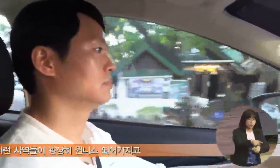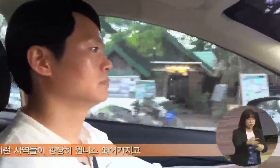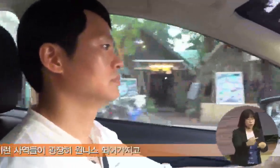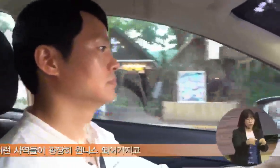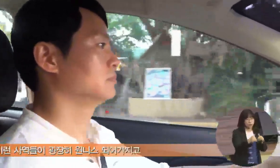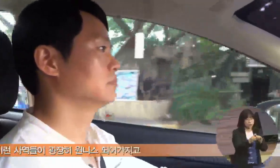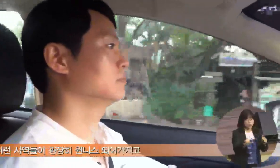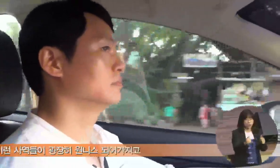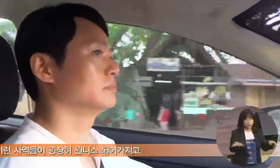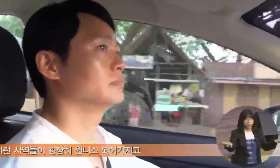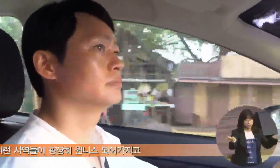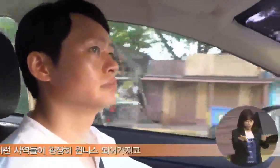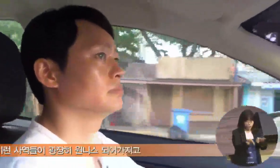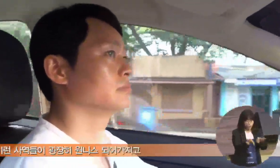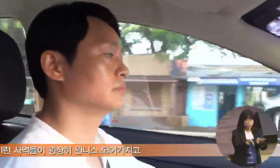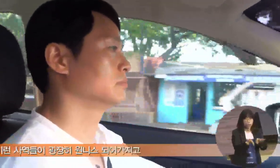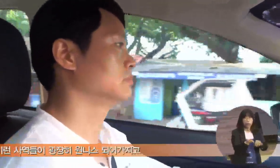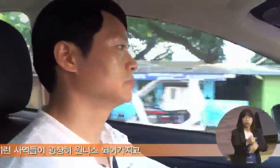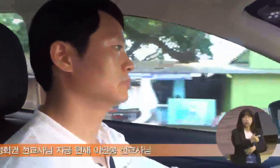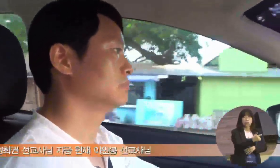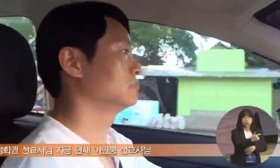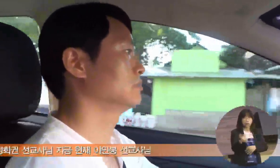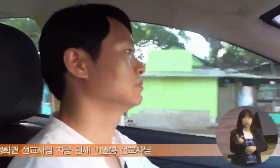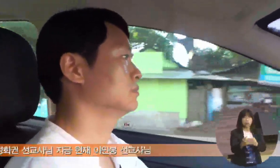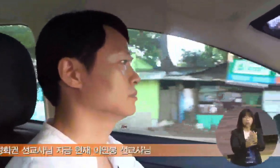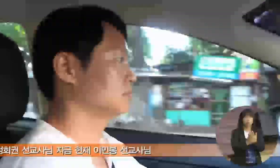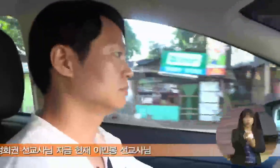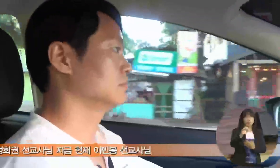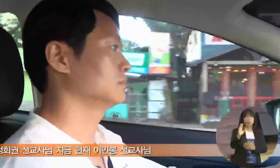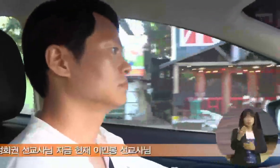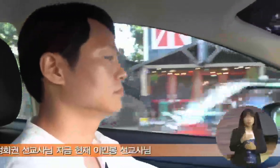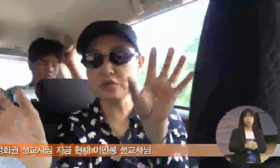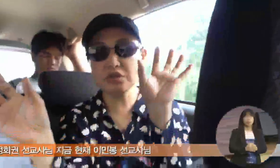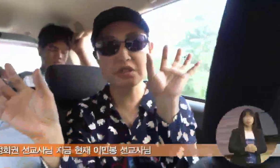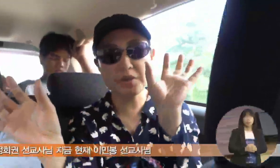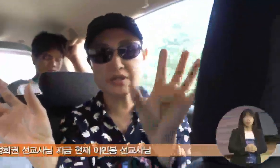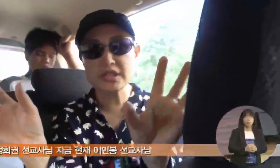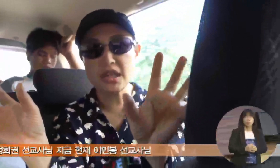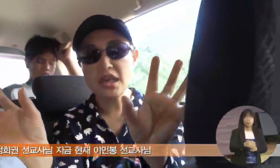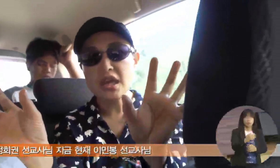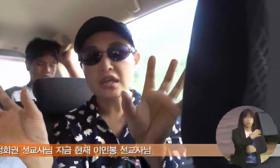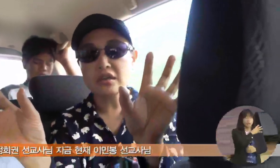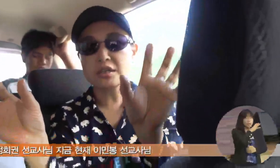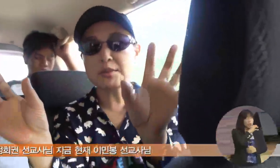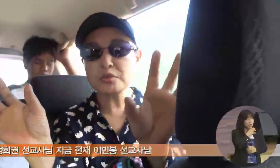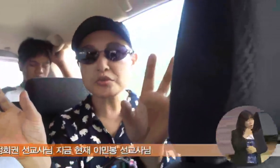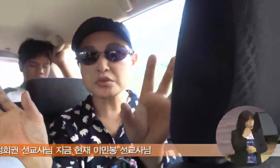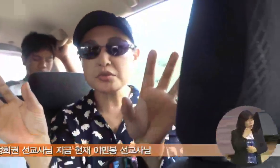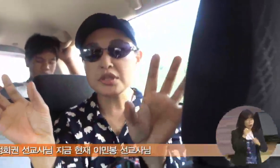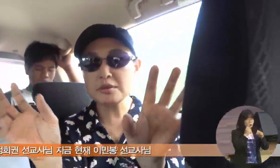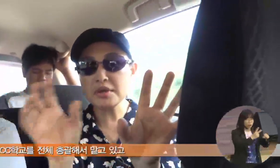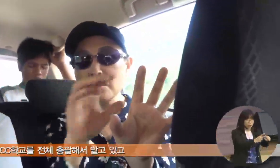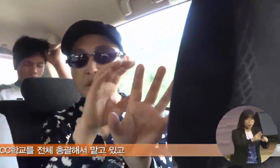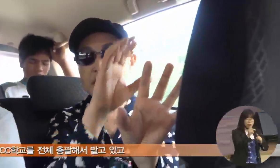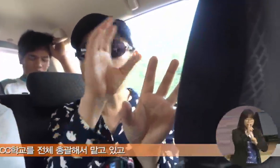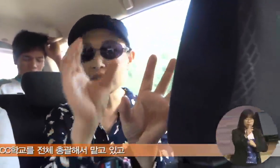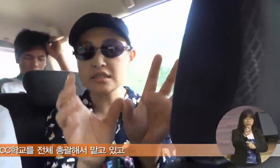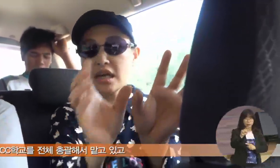사역들이 굉장히 이제 원리스 돼가지고 하나를, 그러니까 정혜건 선교사님 그리고 지금 현재 이민봉 선교사님이 거기 RCC